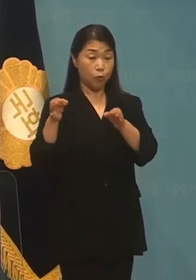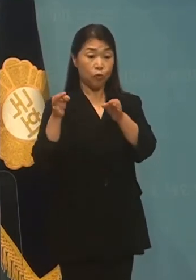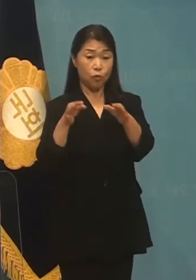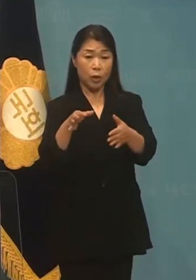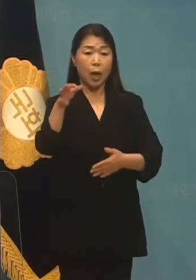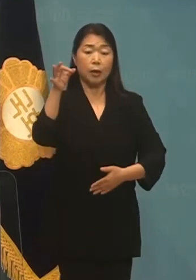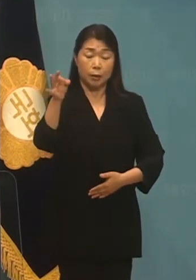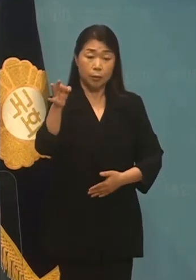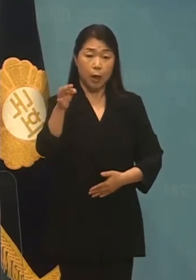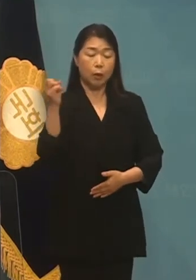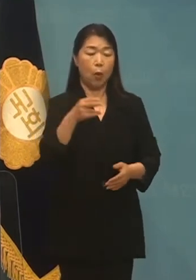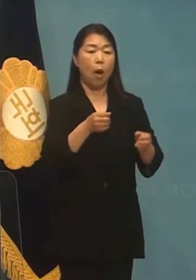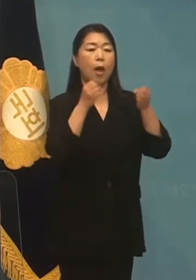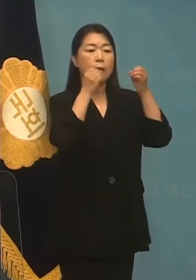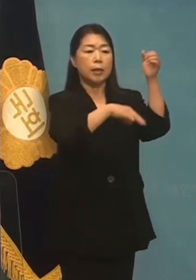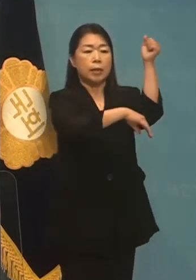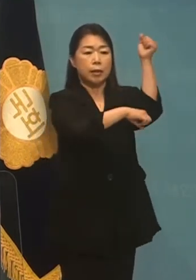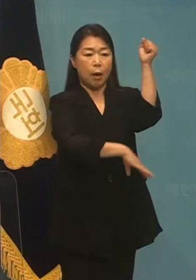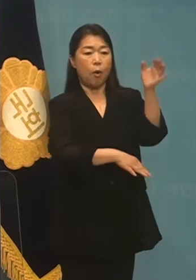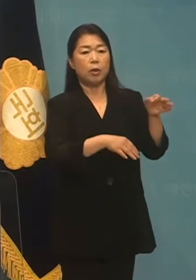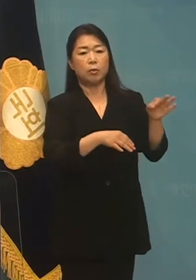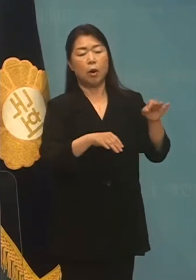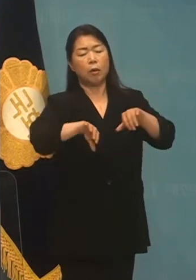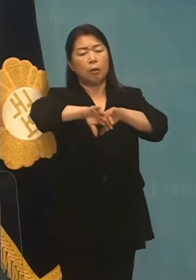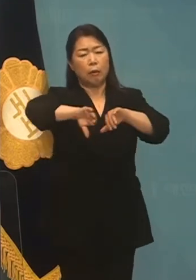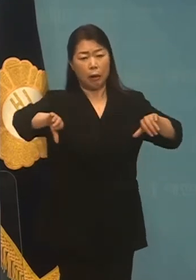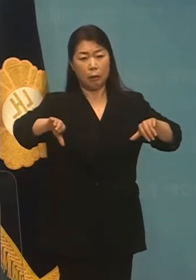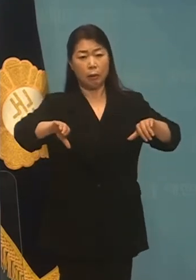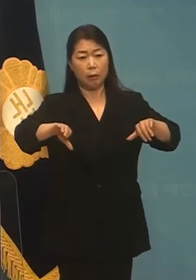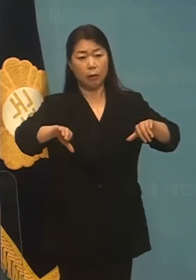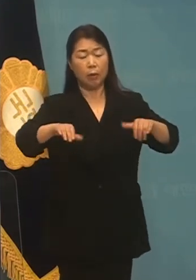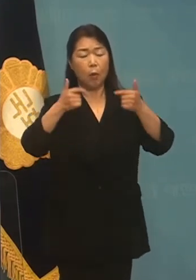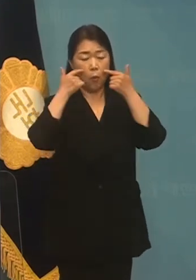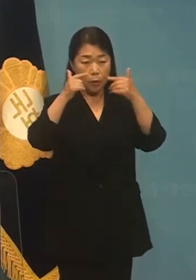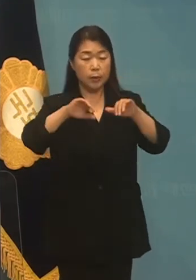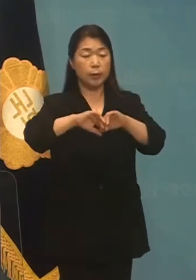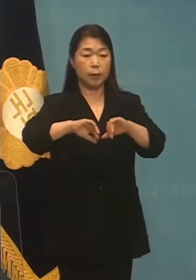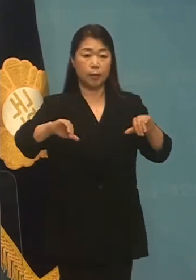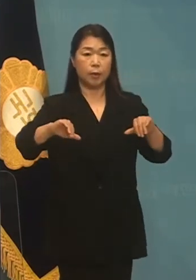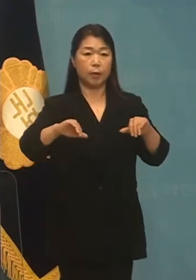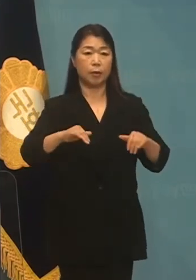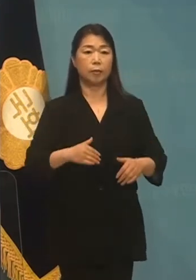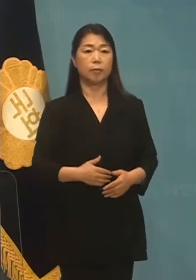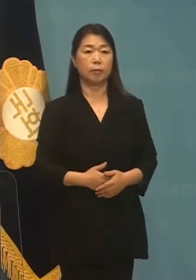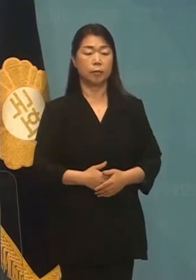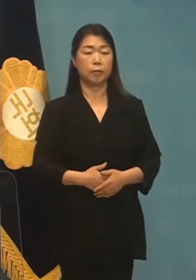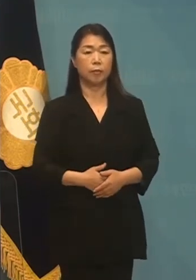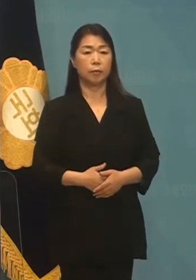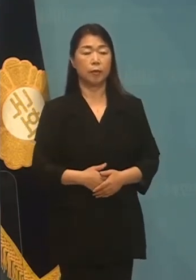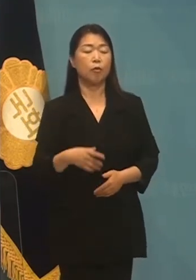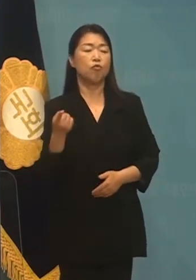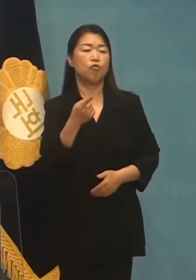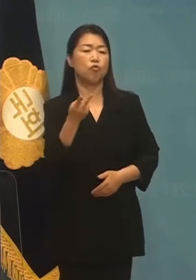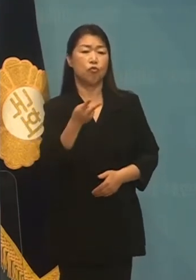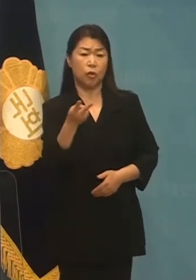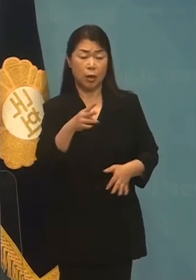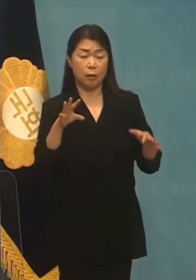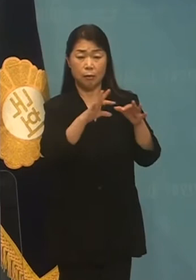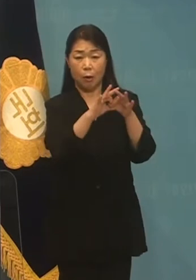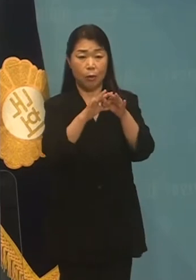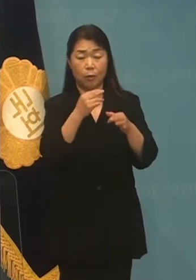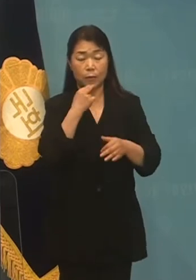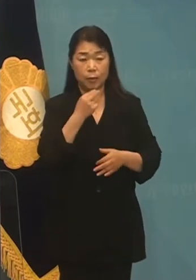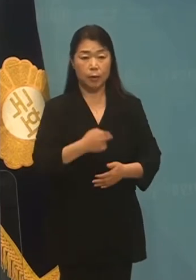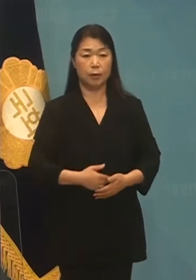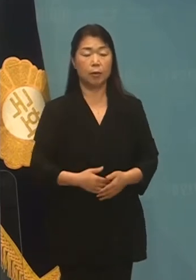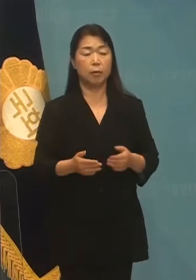투자 금액과 그리고 자본금과는 전혀 상관이 없습니다. 그래서